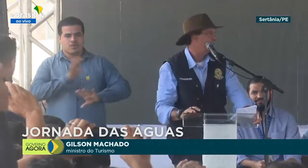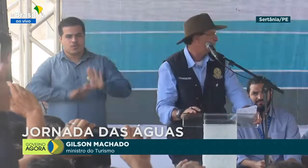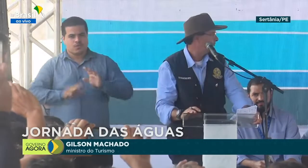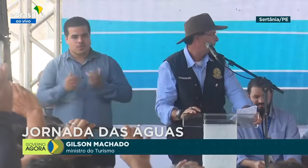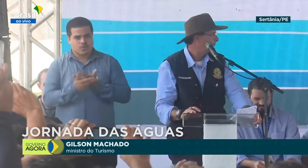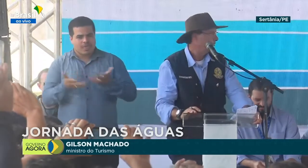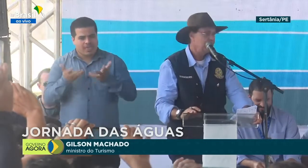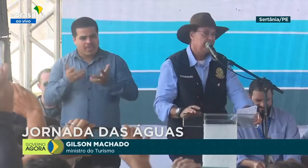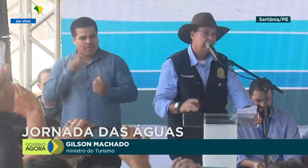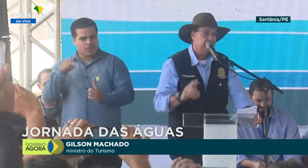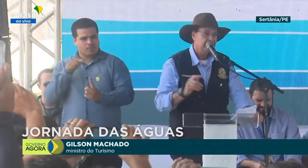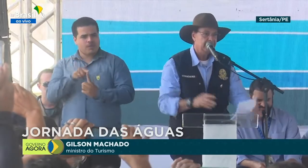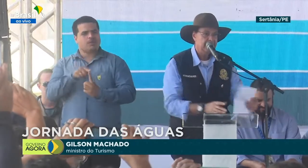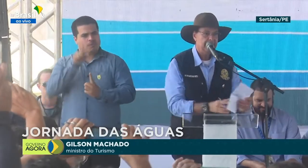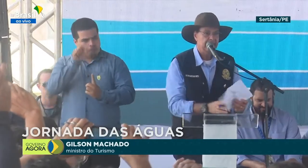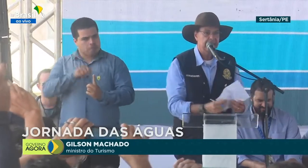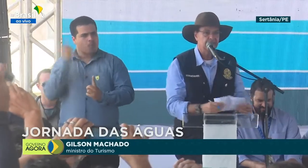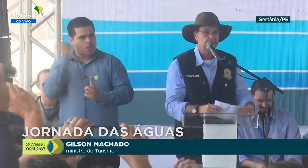conseguir.